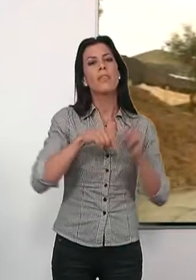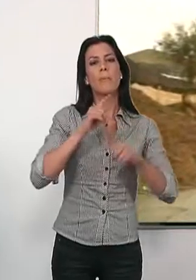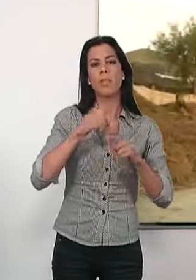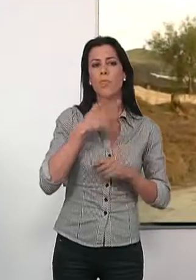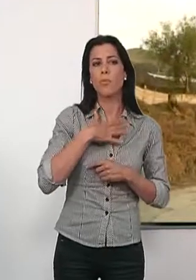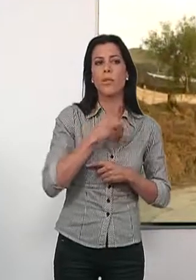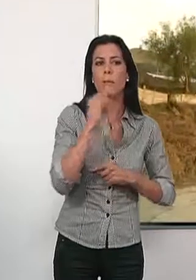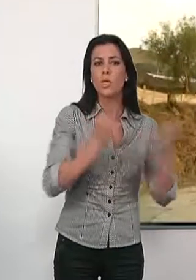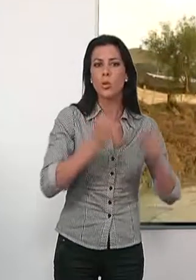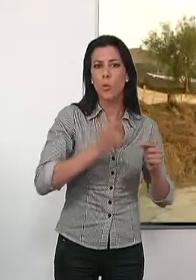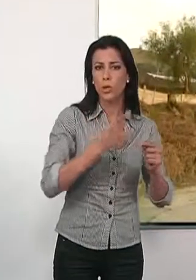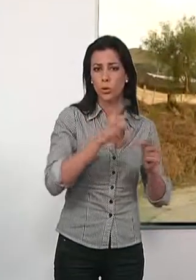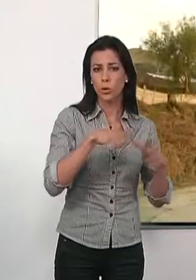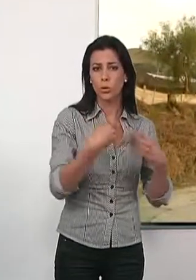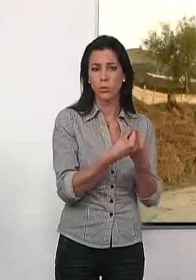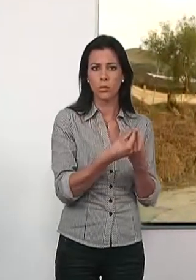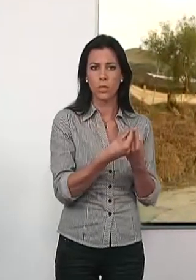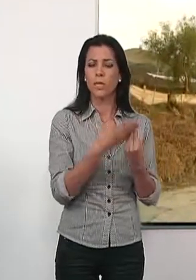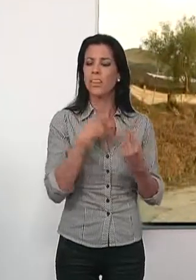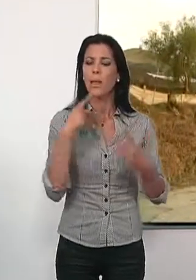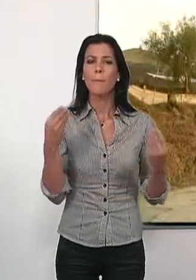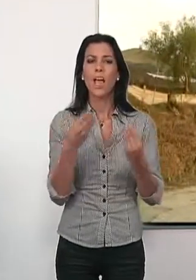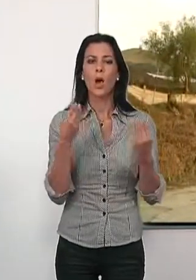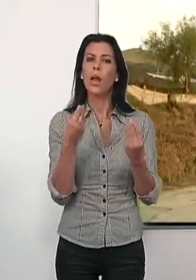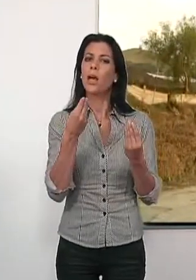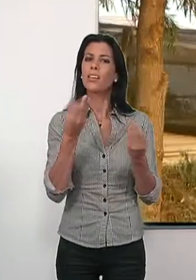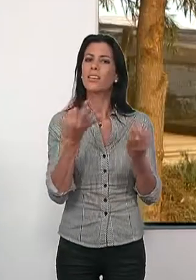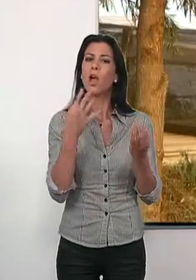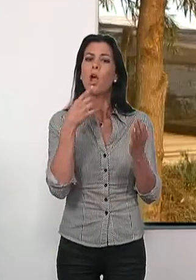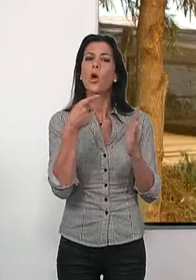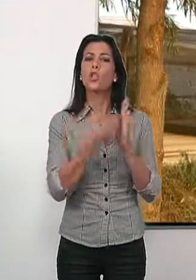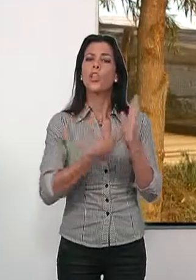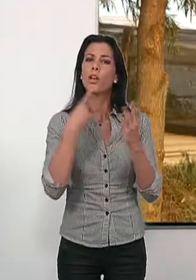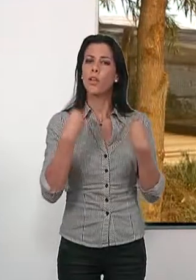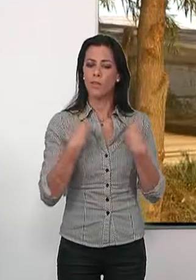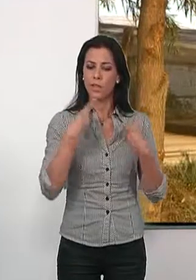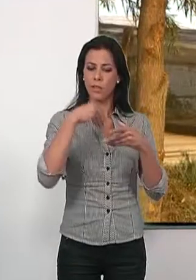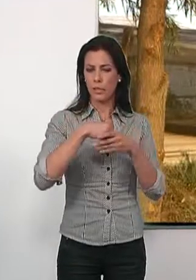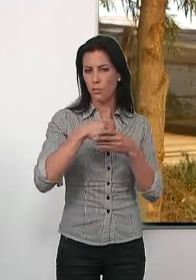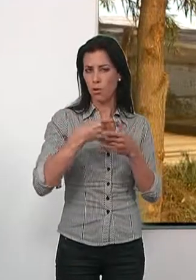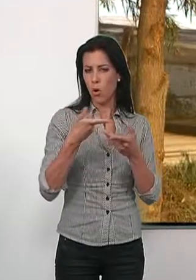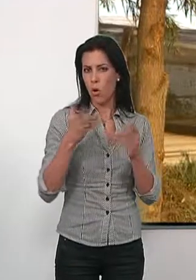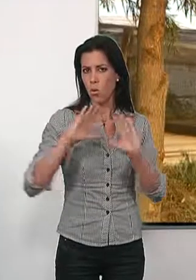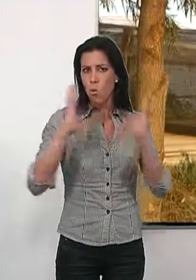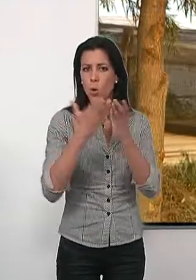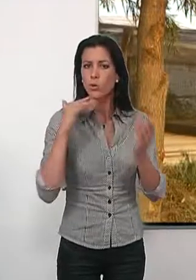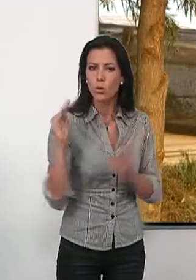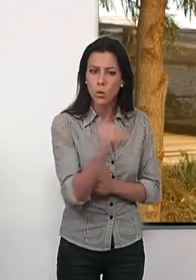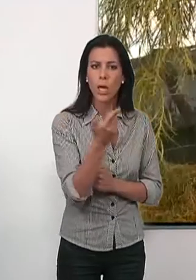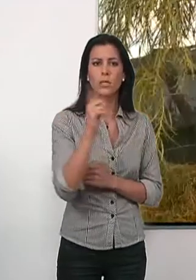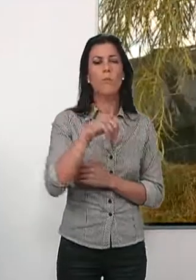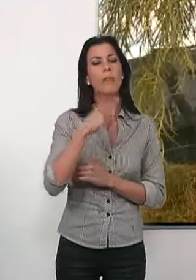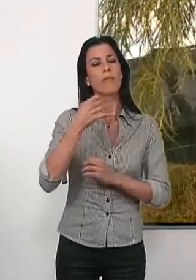y de la disponibilidad presupuestaria se pretende mejorar la condición de vida y trabajo de toda aquella persona que vive en el medio rural